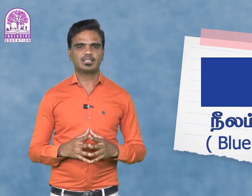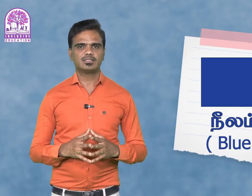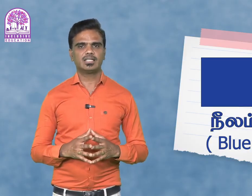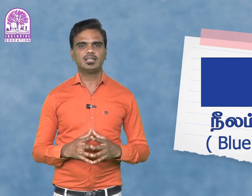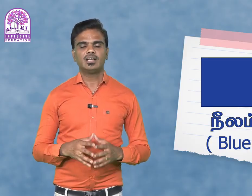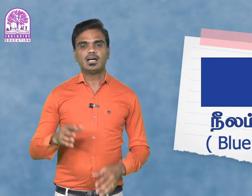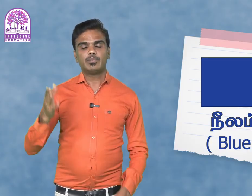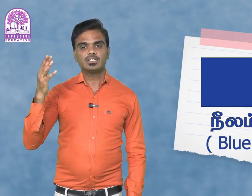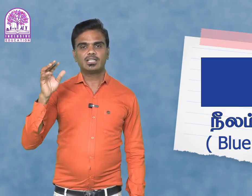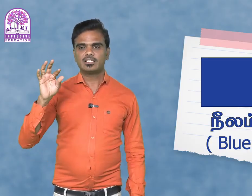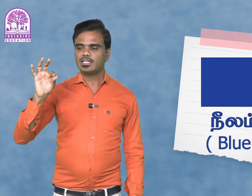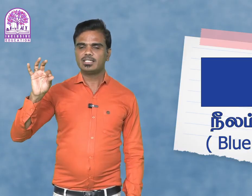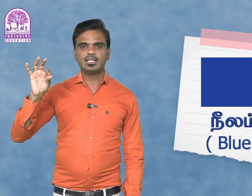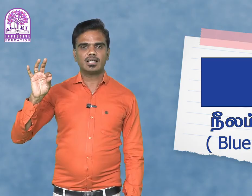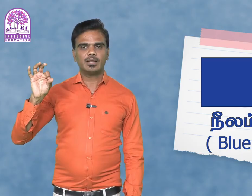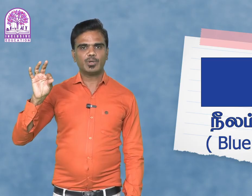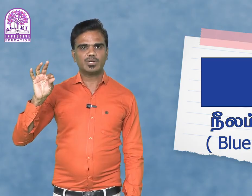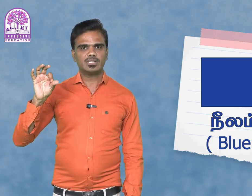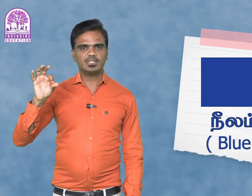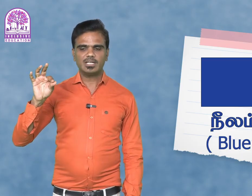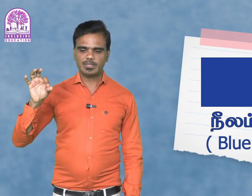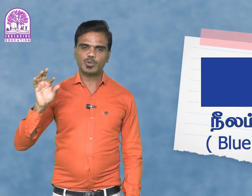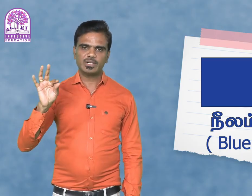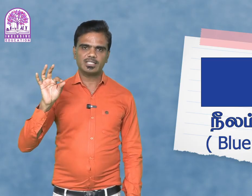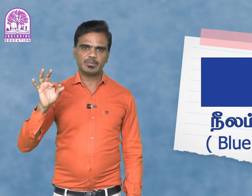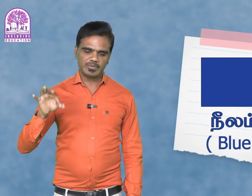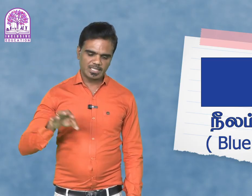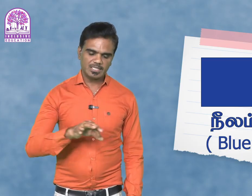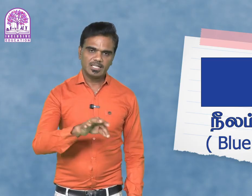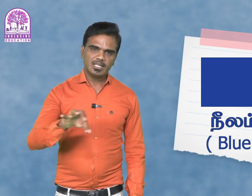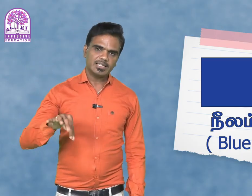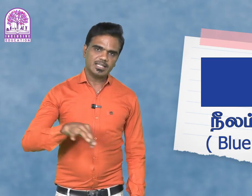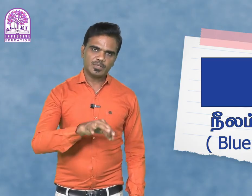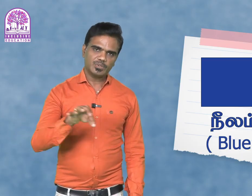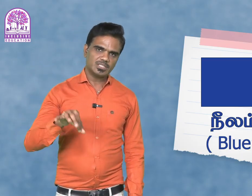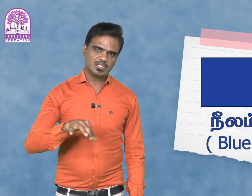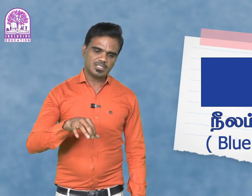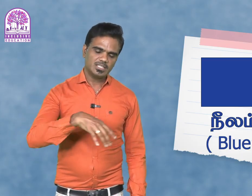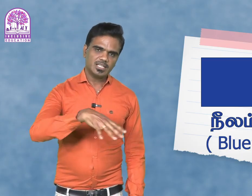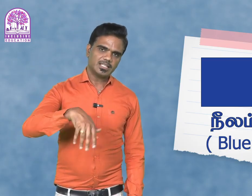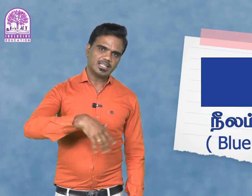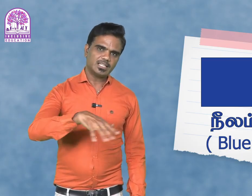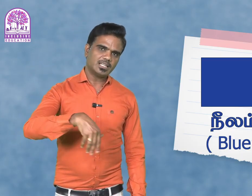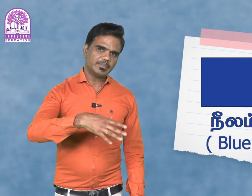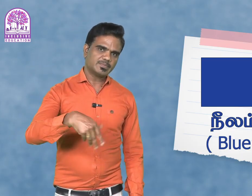பார்க்குறதுக்கு. சரியா? அப்போ வந்து என்ன ஆகுதுன்னா, இந்த நீல கலரில் பவுடர் இருந்தது. அந்த பவுடரை எடுத்து என்ன பண்ணுவாங்க, தண்ணியில் கொடுத்துட்டு தண்ணியில் நல்லா மிக்ஸ்